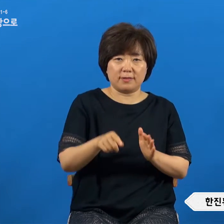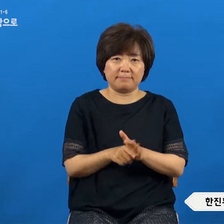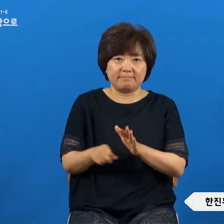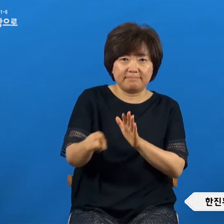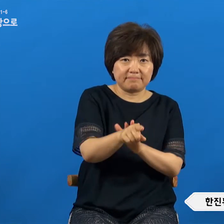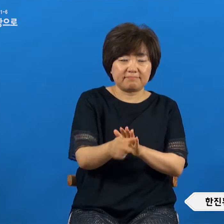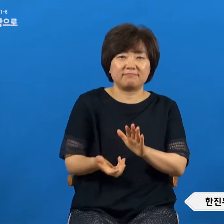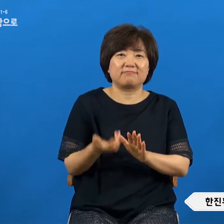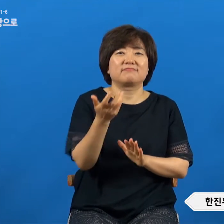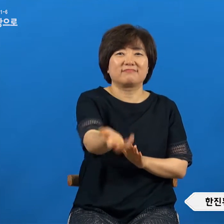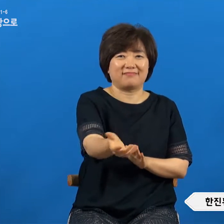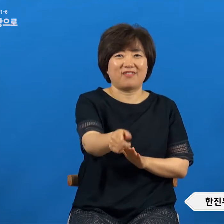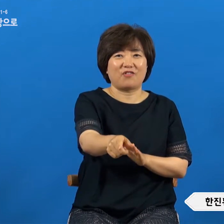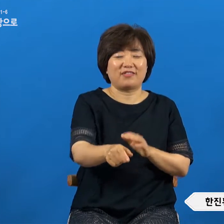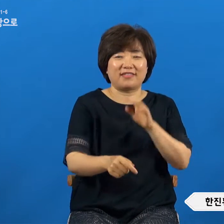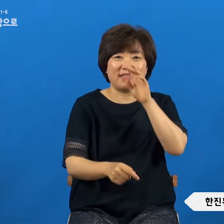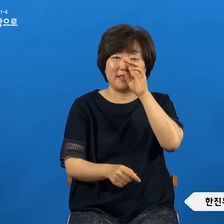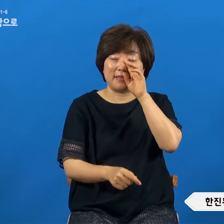것입니다.